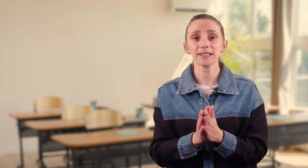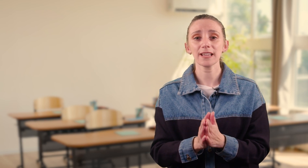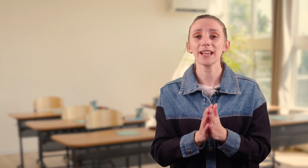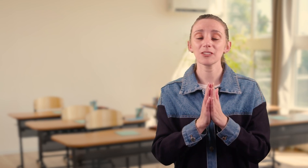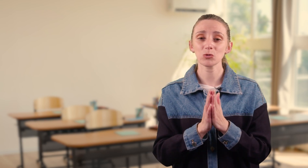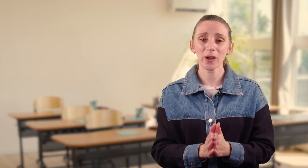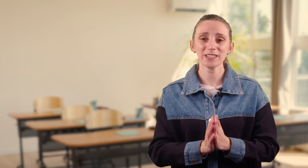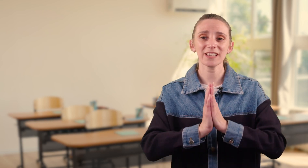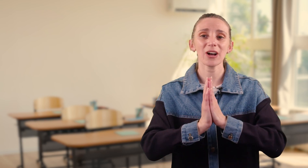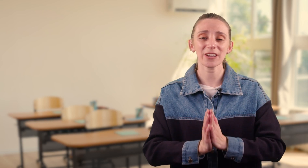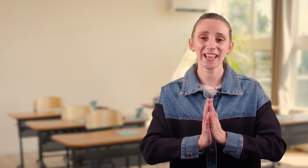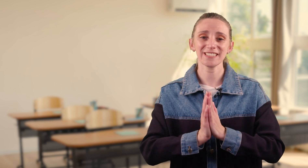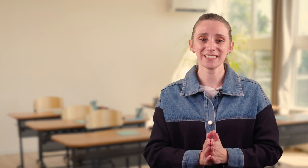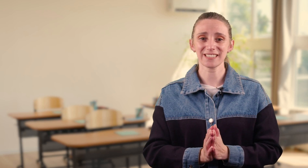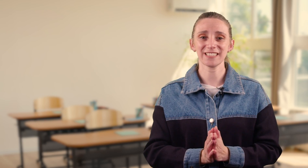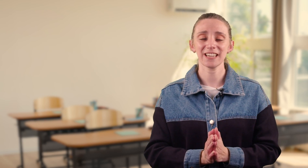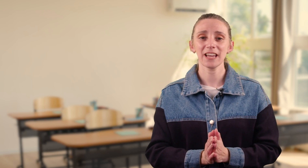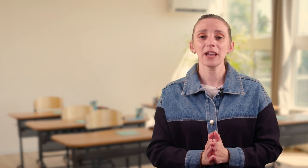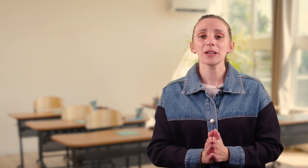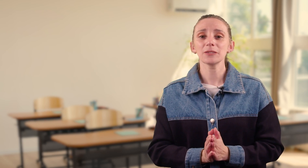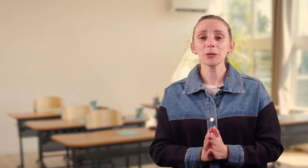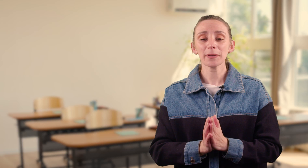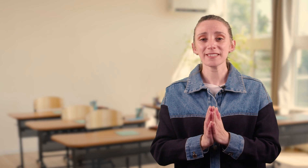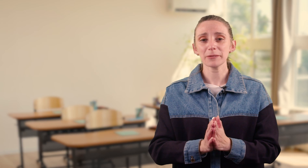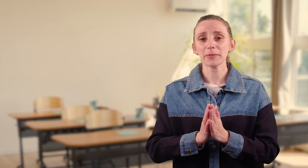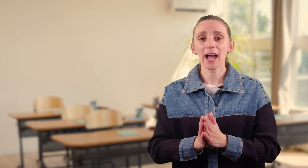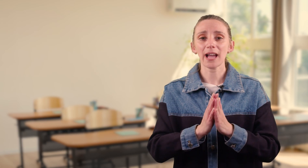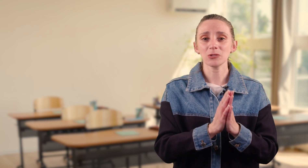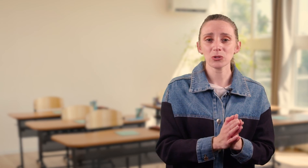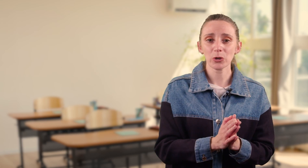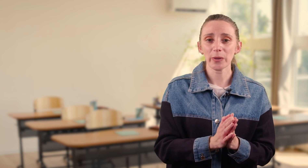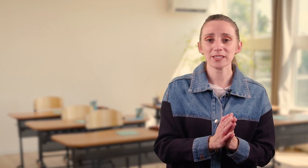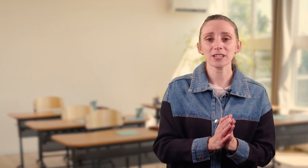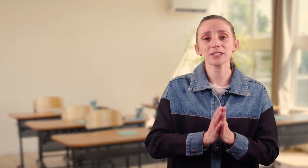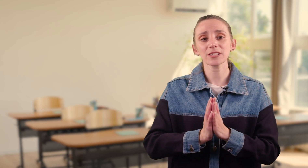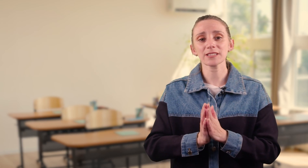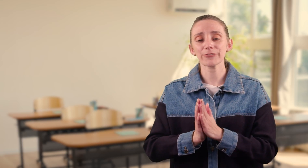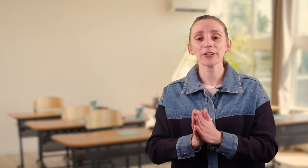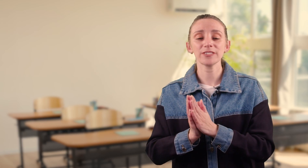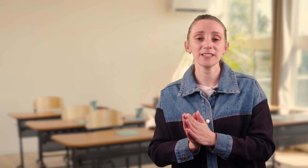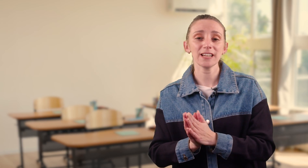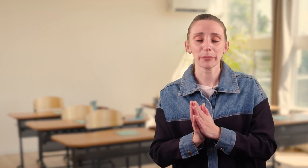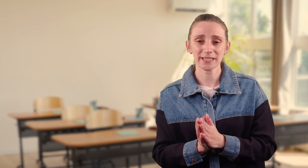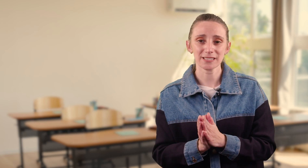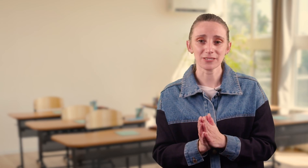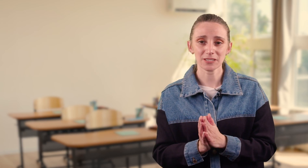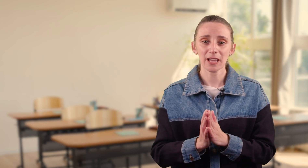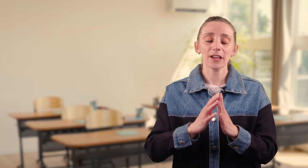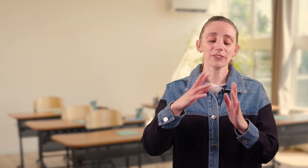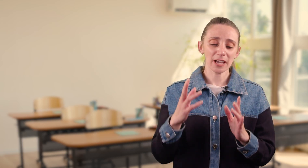c'est soyez organisés. Ne passez pas à une autre personne sans avoir fini la précédente.